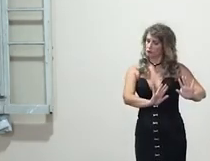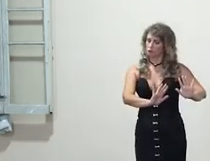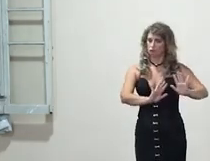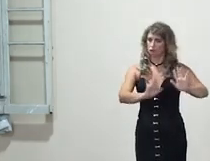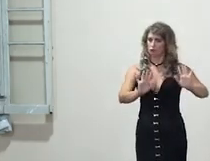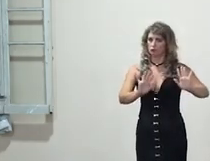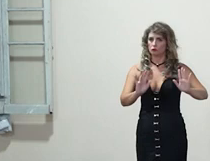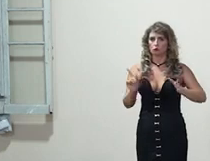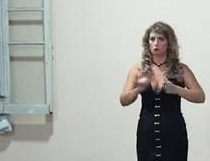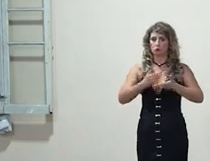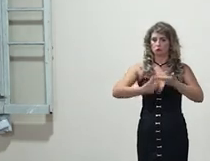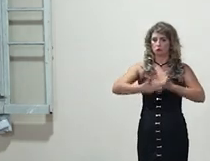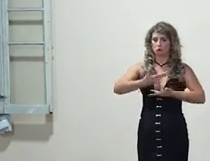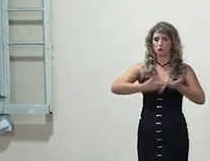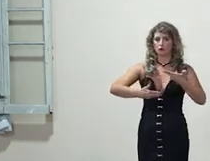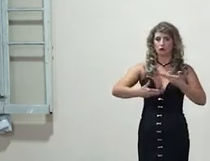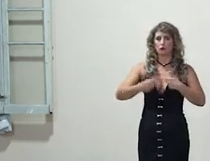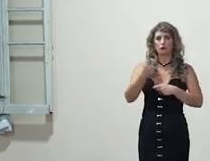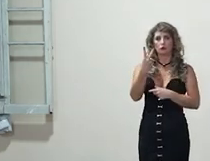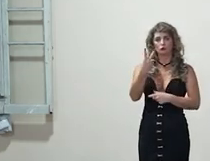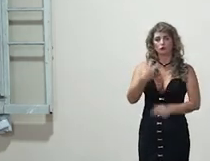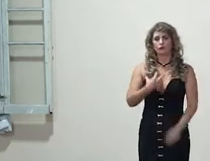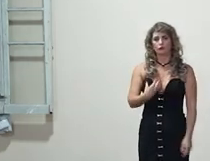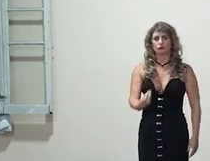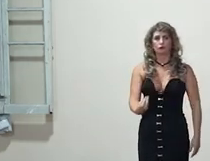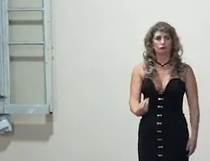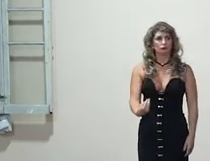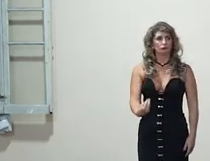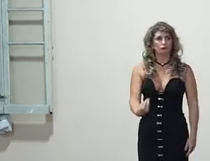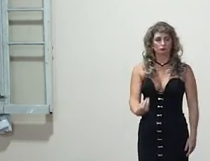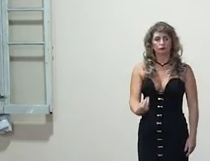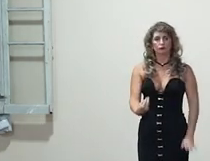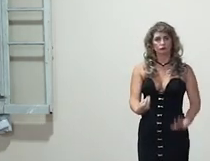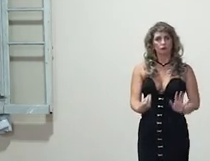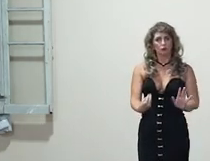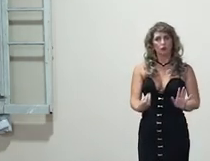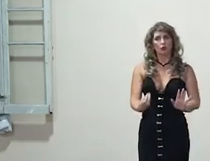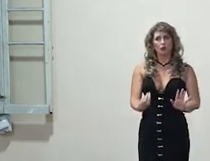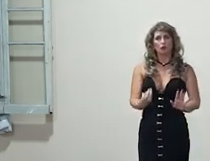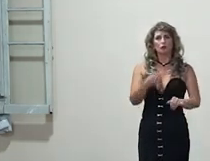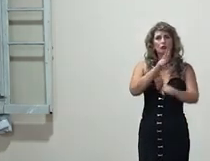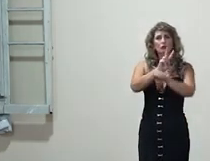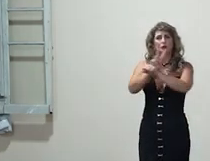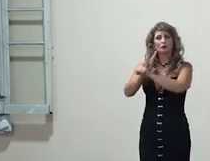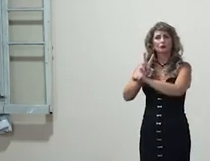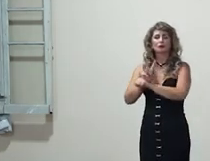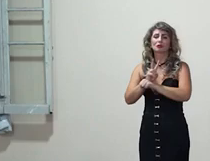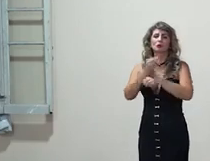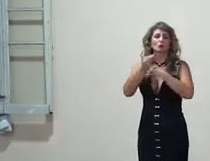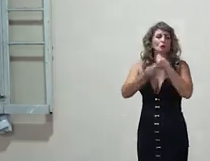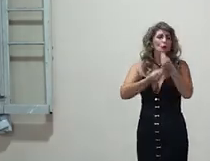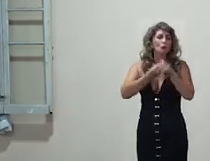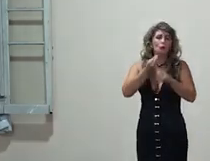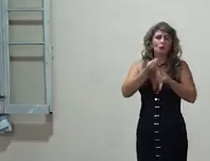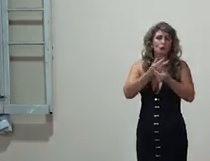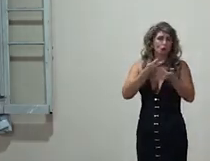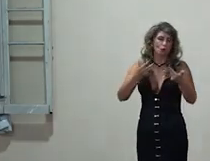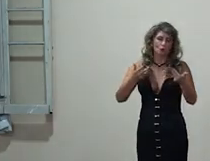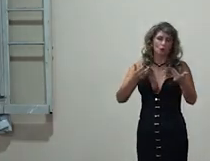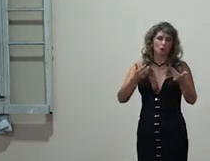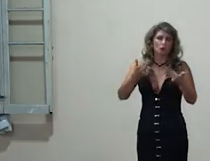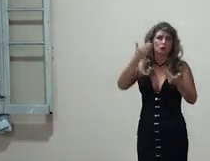lá. Então, são dois filhos. Então, a gente tem que ter muito cuidado com a concepção das coisas